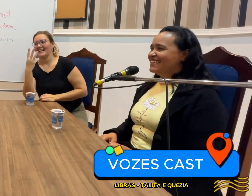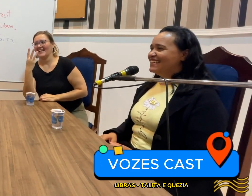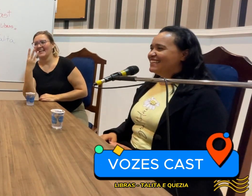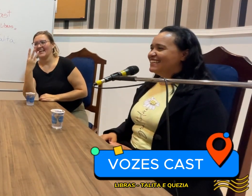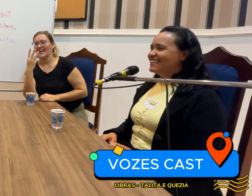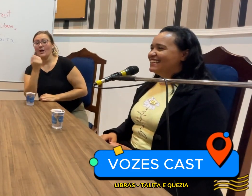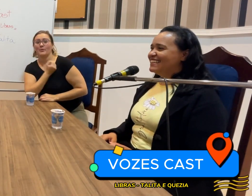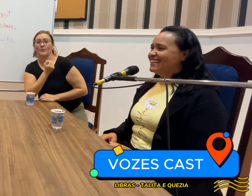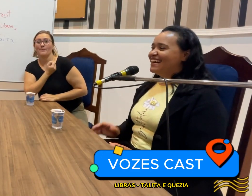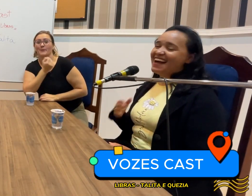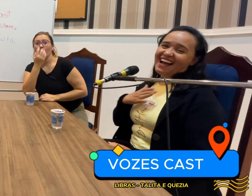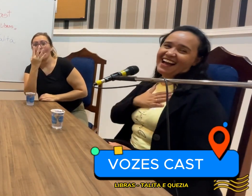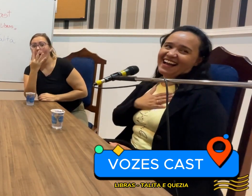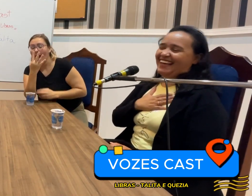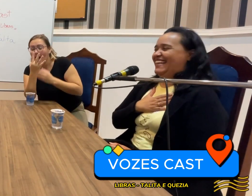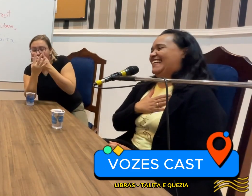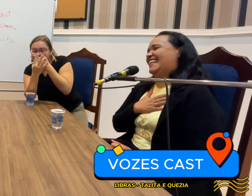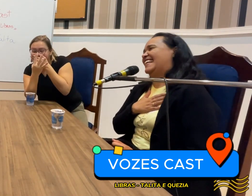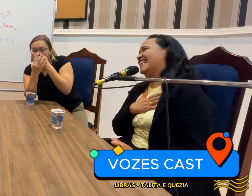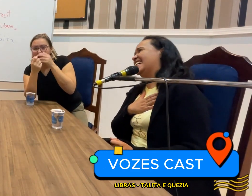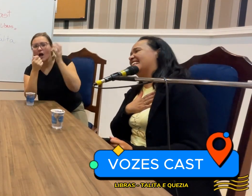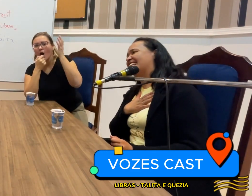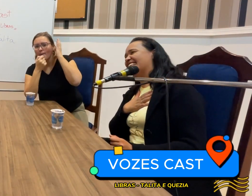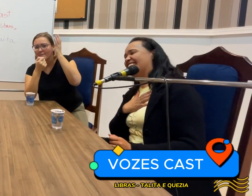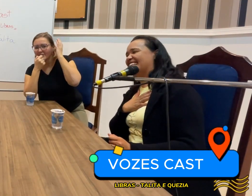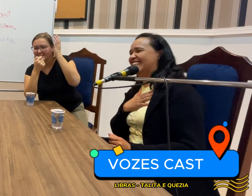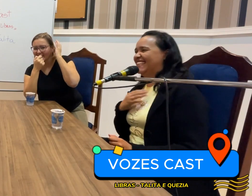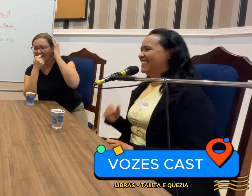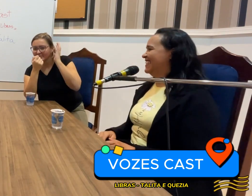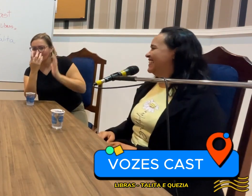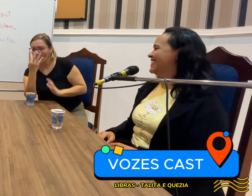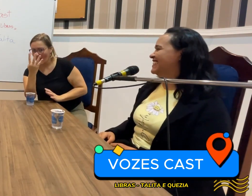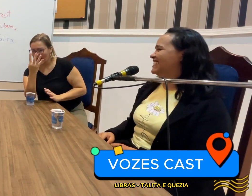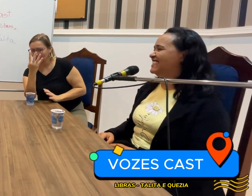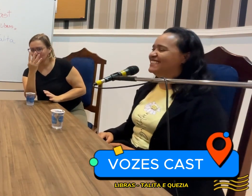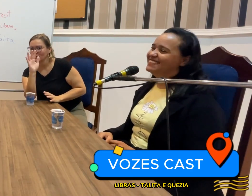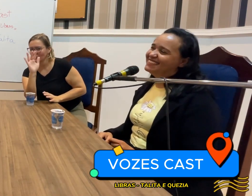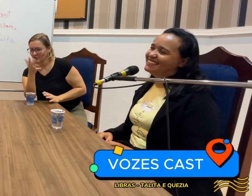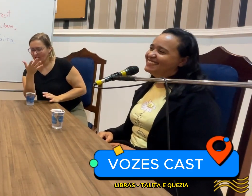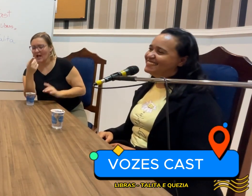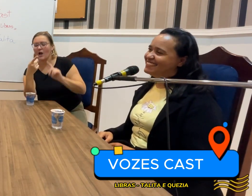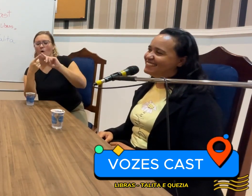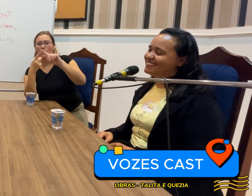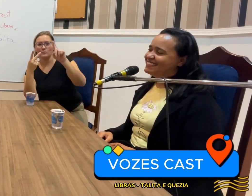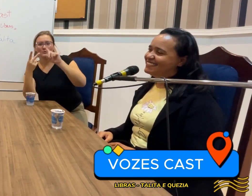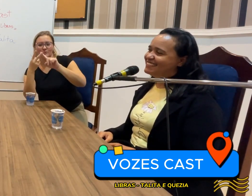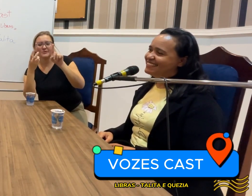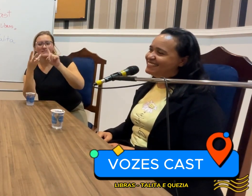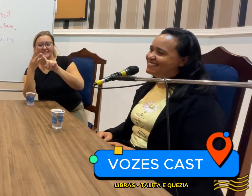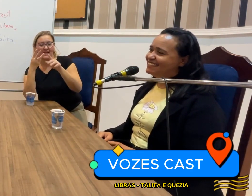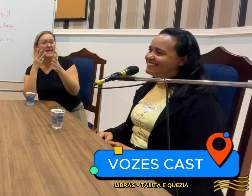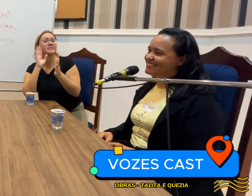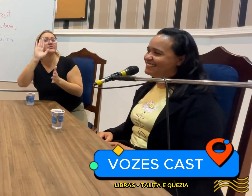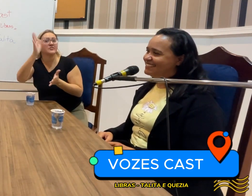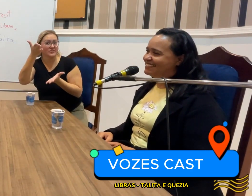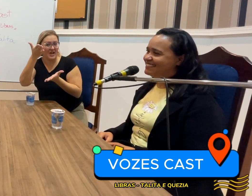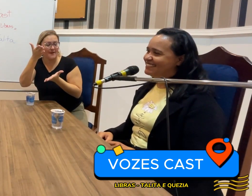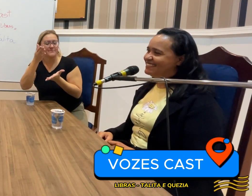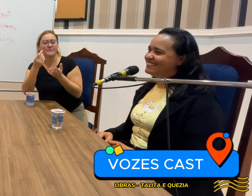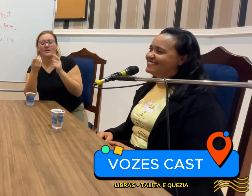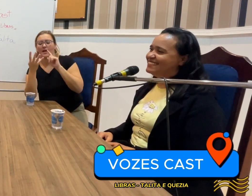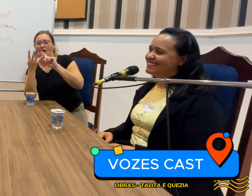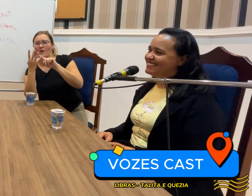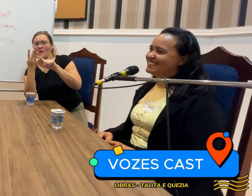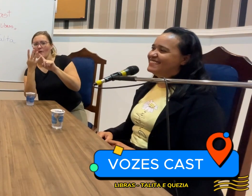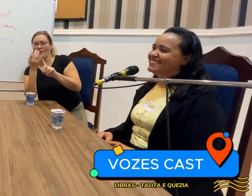gente, de número 4. 4. Então, podcast, nosso episódio de número 4.